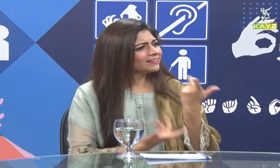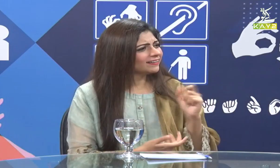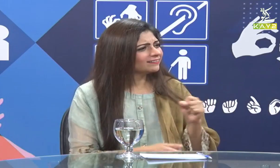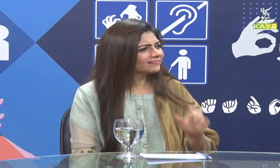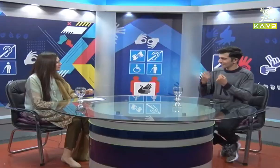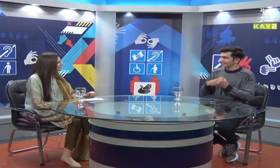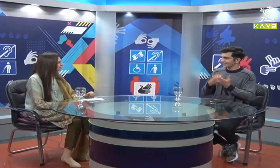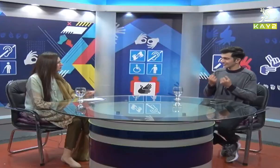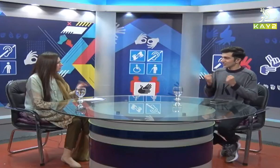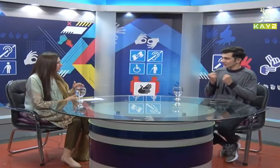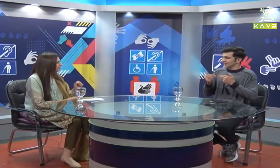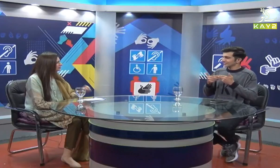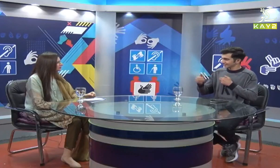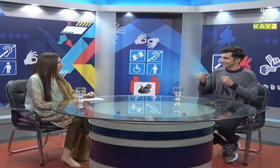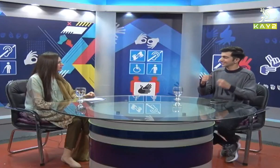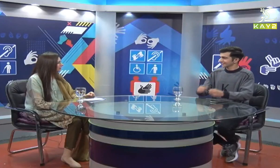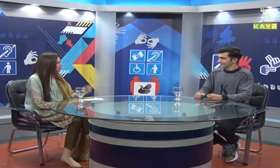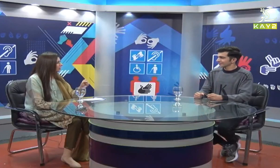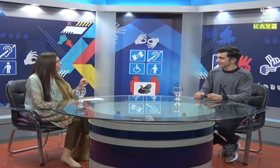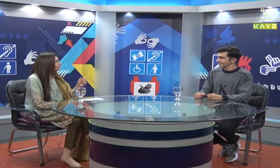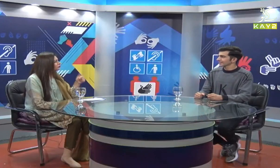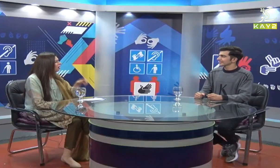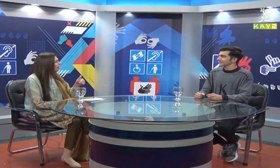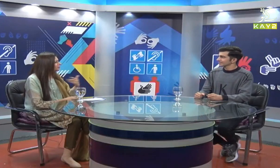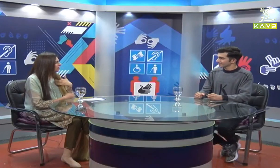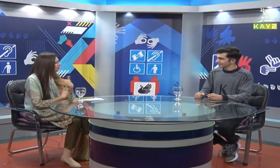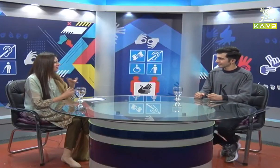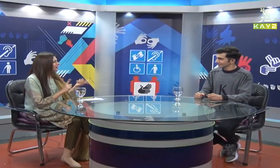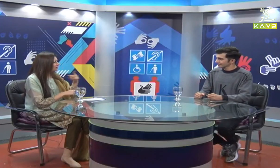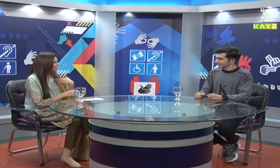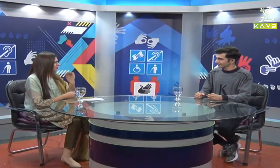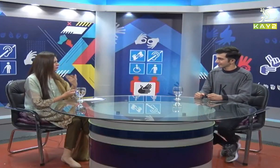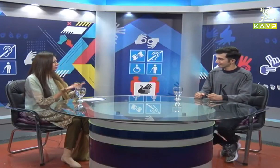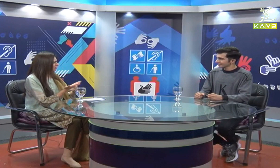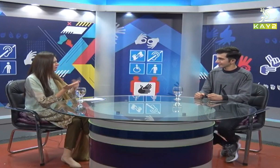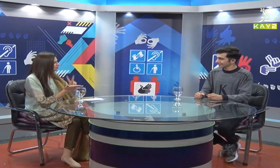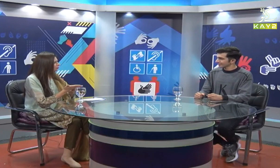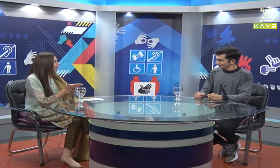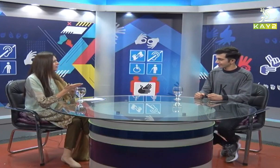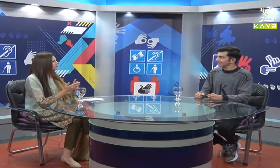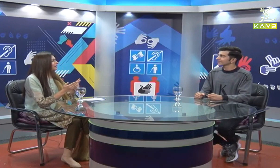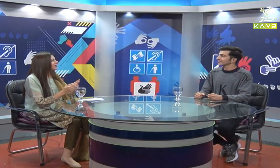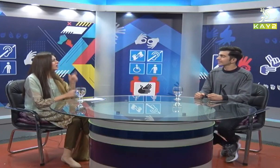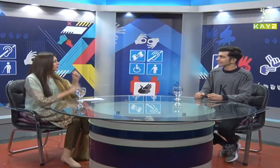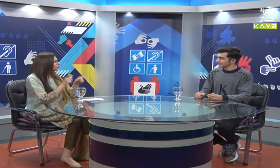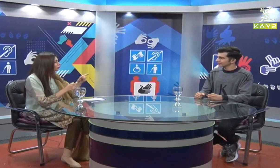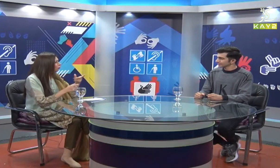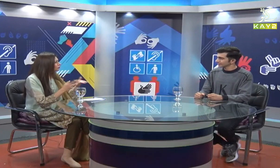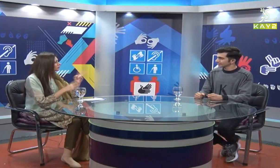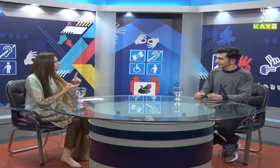क्या? अभी लेने हैं? अच्छा, तो आज हमें हमारे जो टीवी प्रोग्राम पे दोस्त